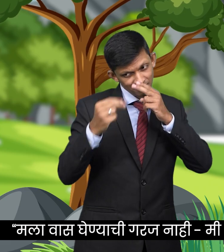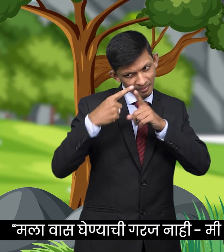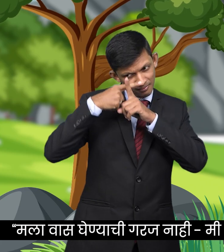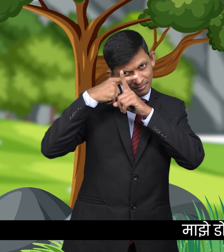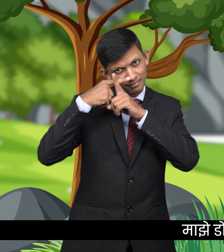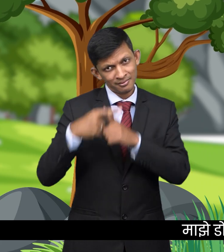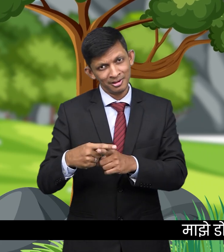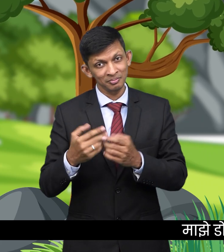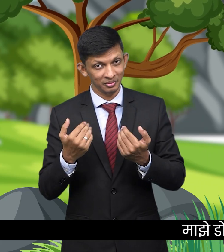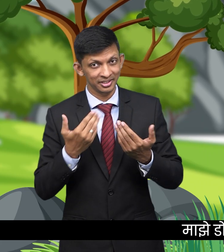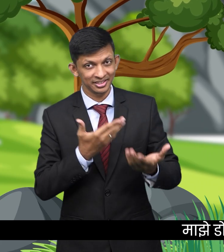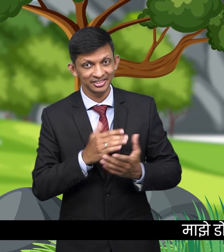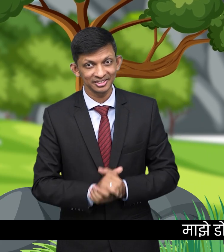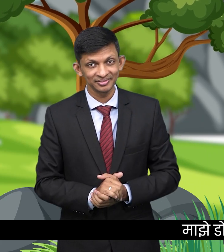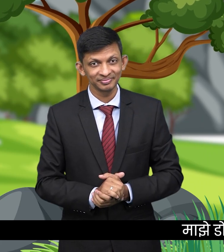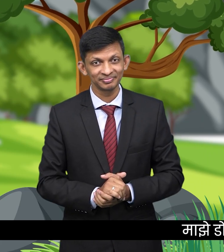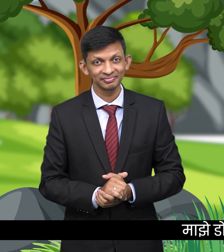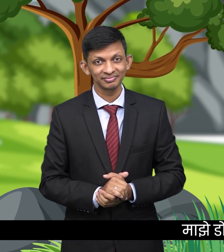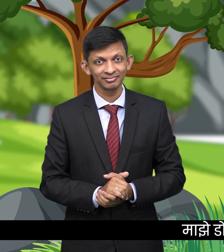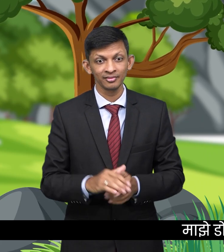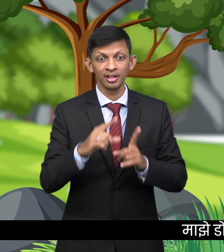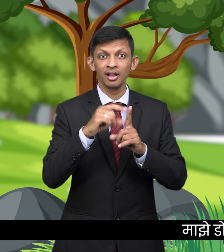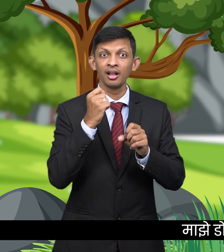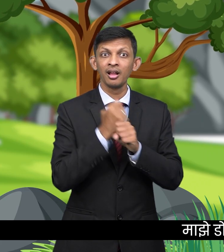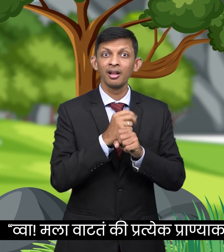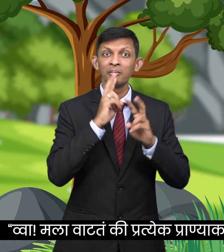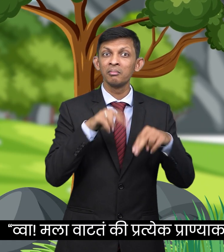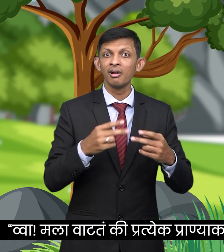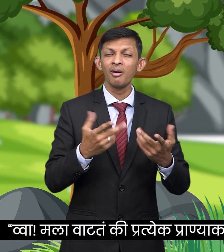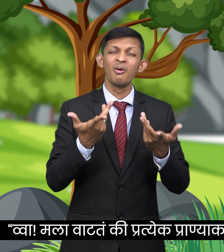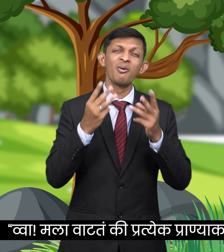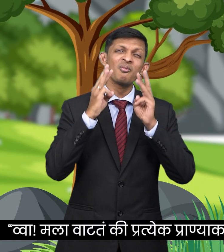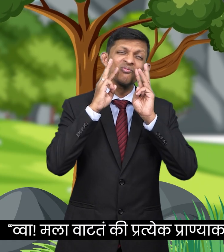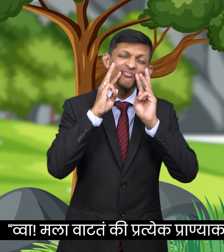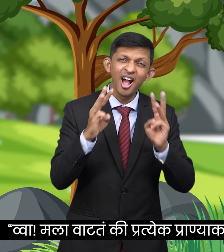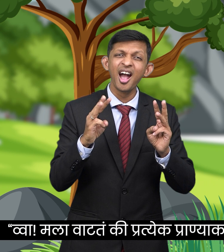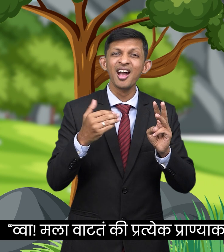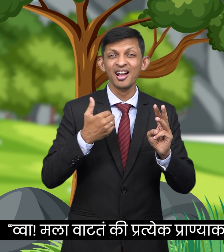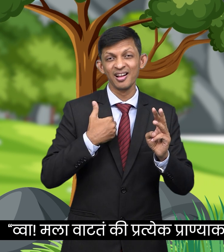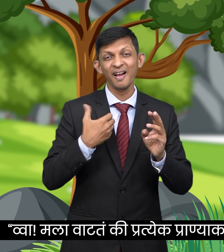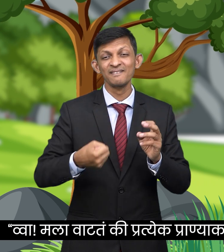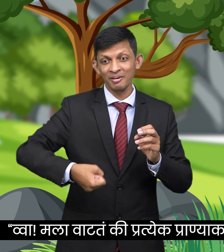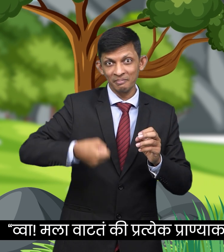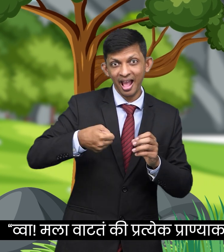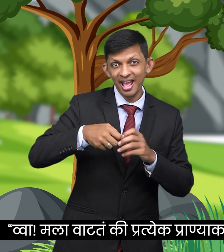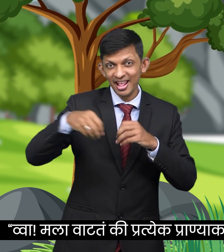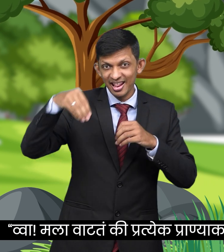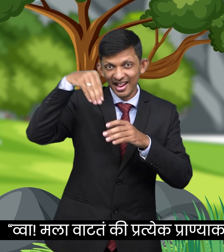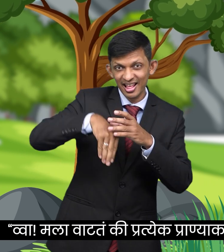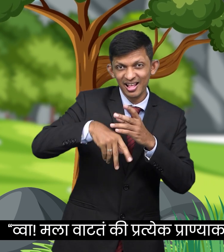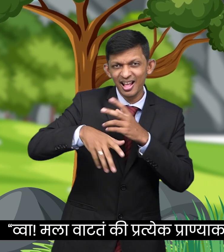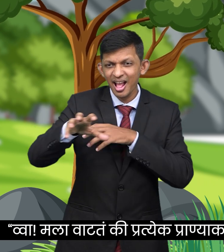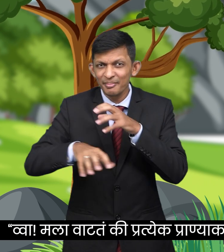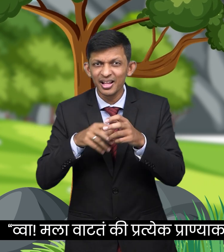पाहू शकतो. माझे डोळे खूप तीक्ष्ण आहेत. वा, मला वाटतं की प्रत्येक प्राण्याकडे